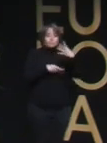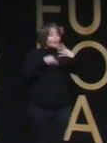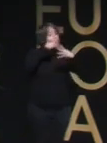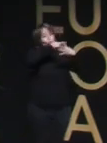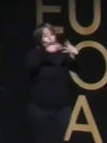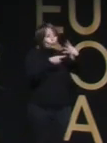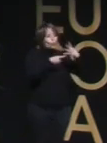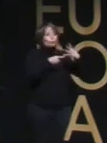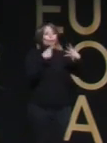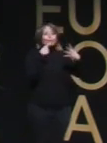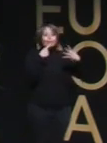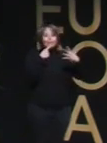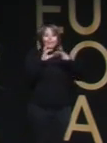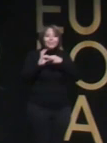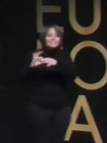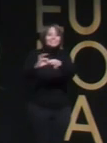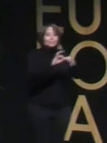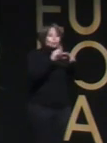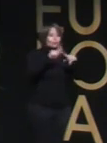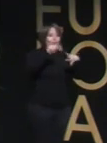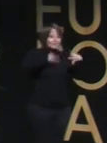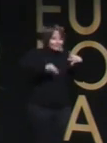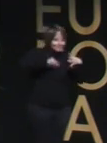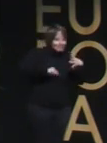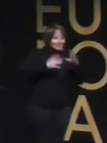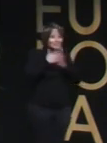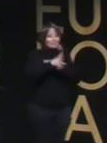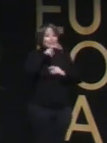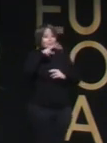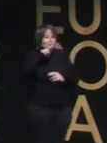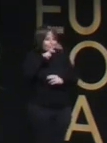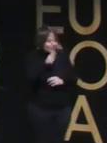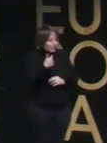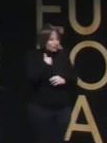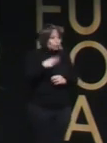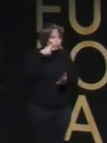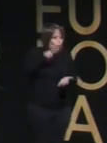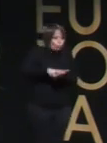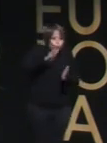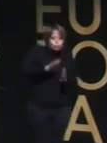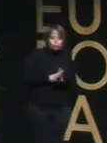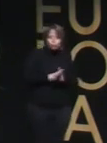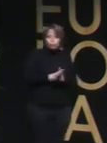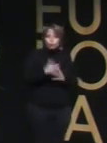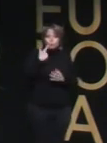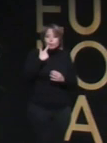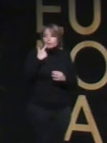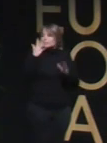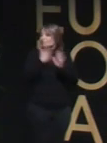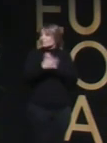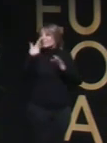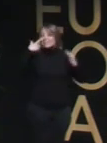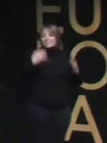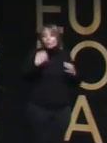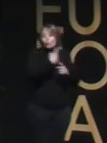ejes nos están hablando. Sintonizar. Sentirse sentido, esto va a sonar fatal. Y a mí me jode tener que reconocerlo. Porque salud. Porque seguro que